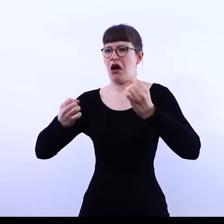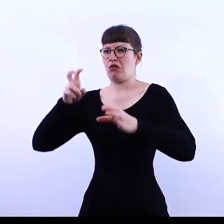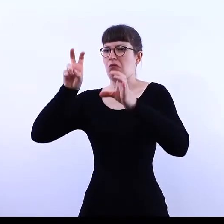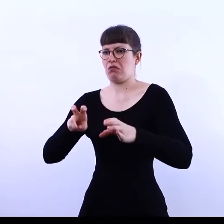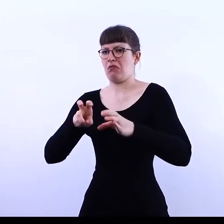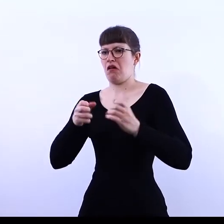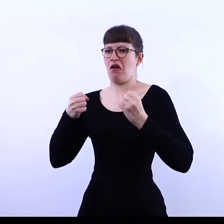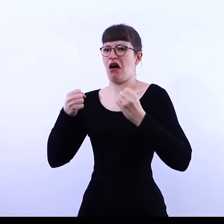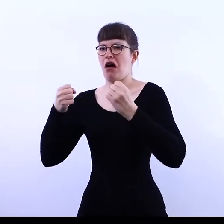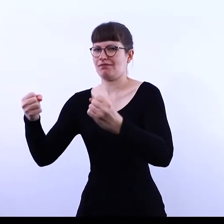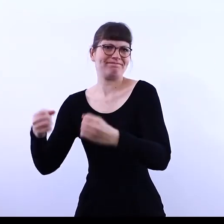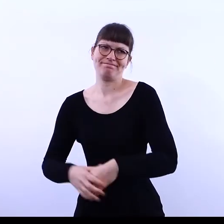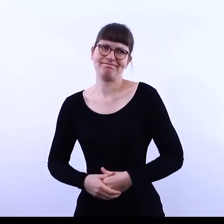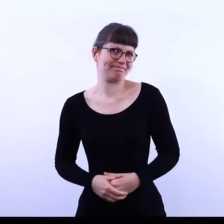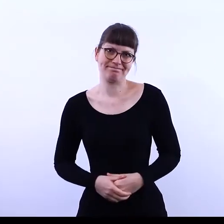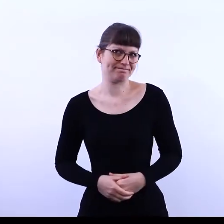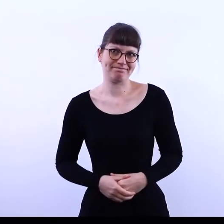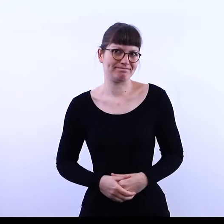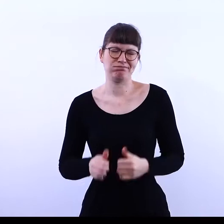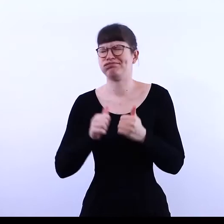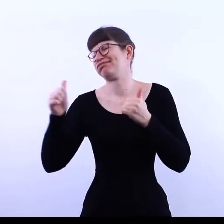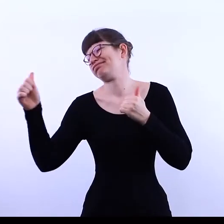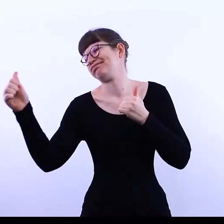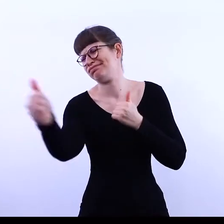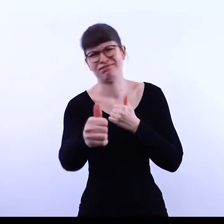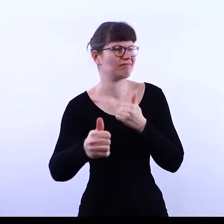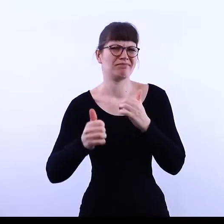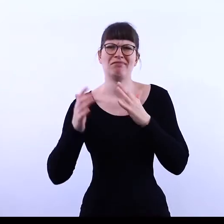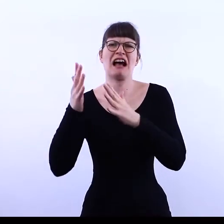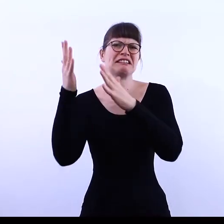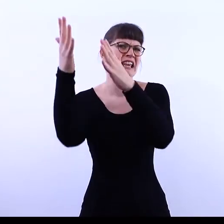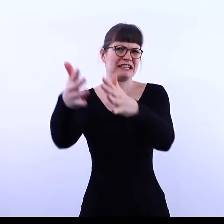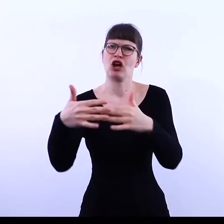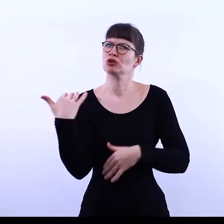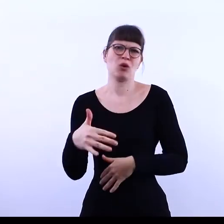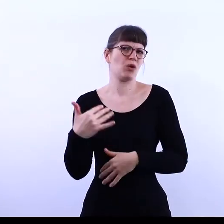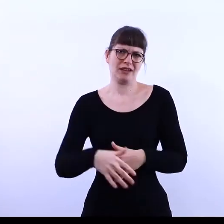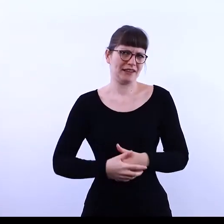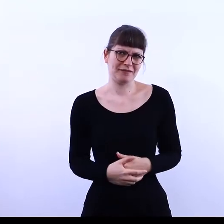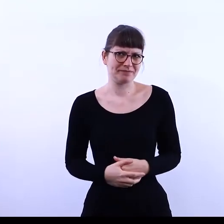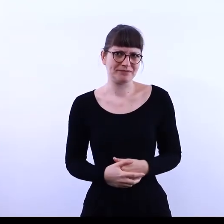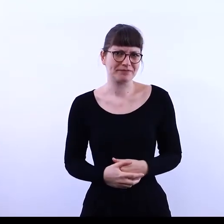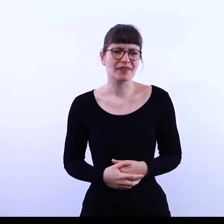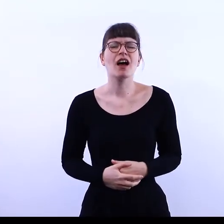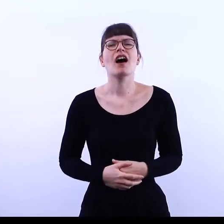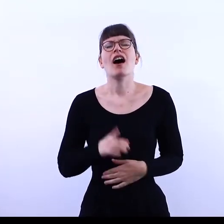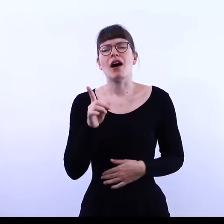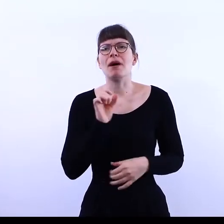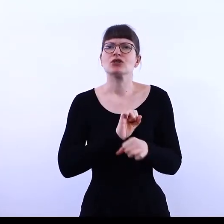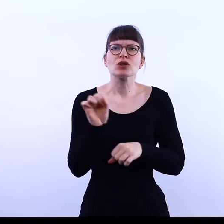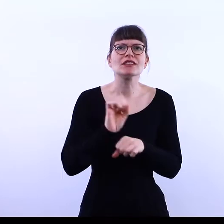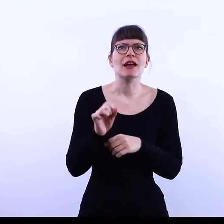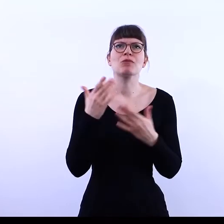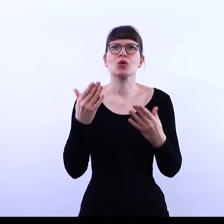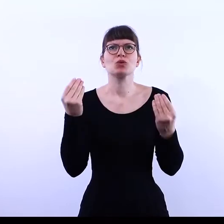also da sind wir, ich weiß nicht, Ewigkeiten, Jahrzehnte entfernt. Und trotzdem ist das ein totales